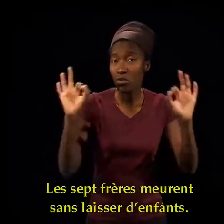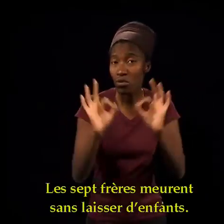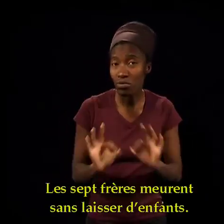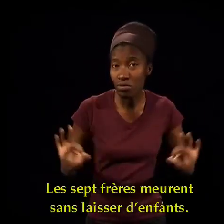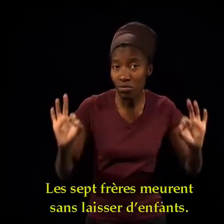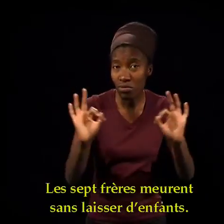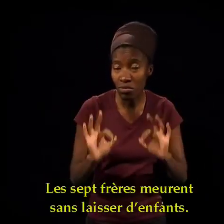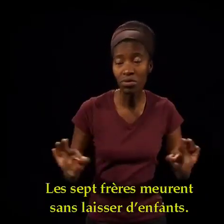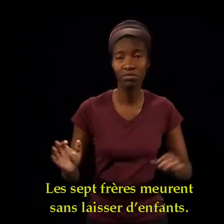d'enfants.